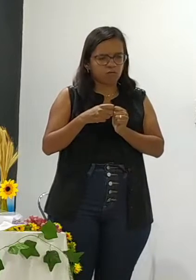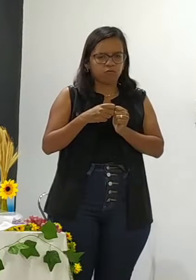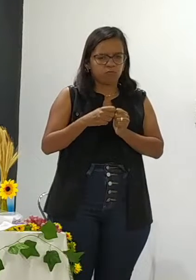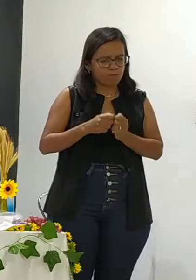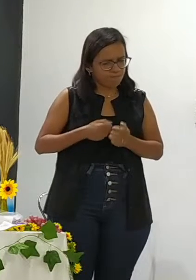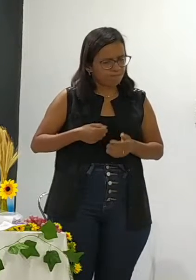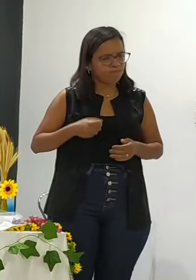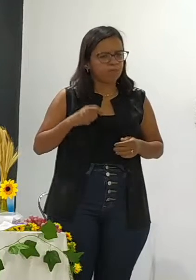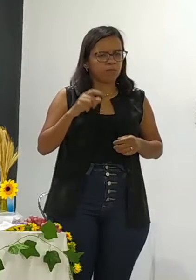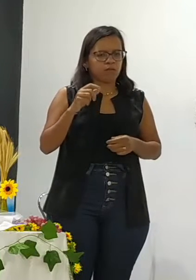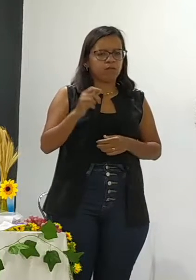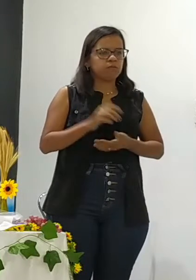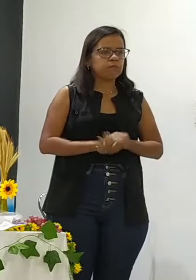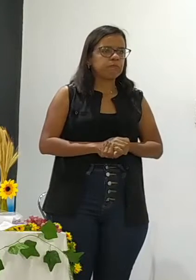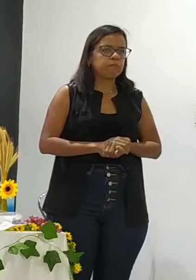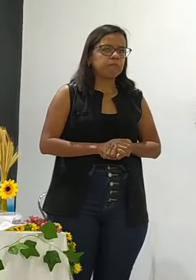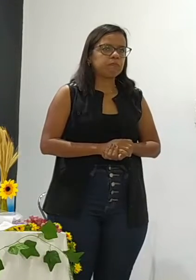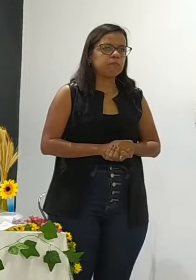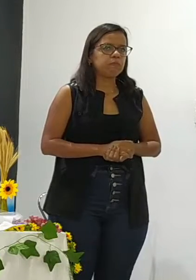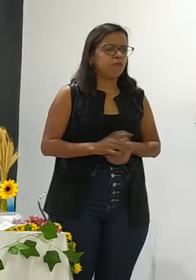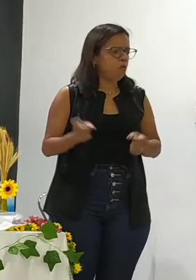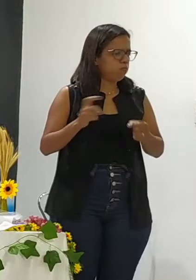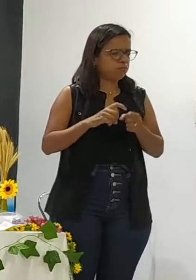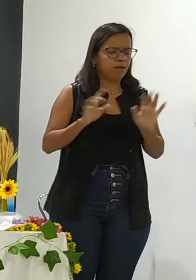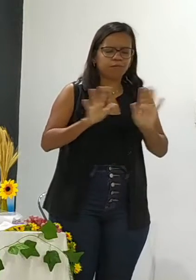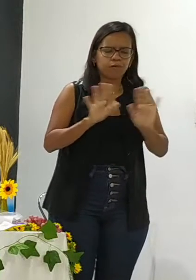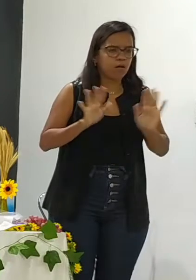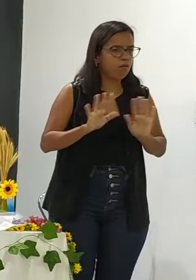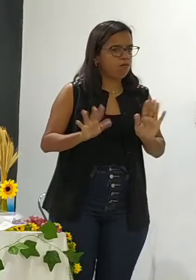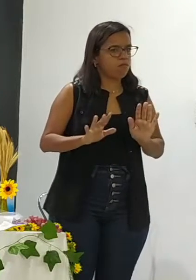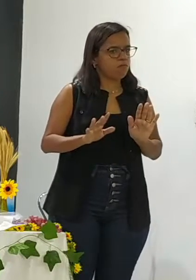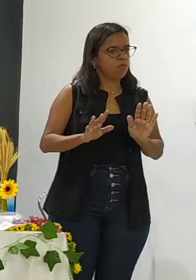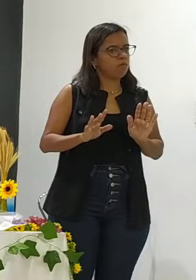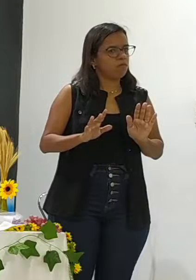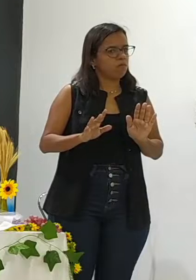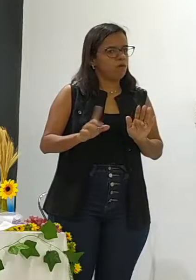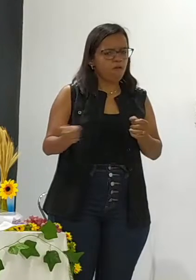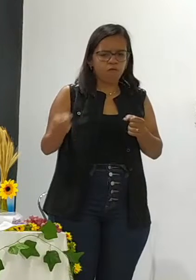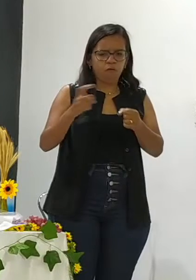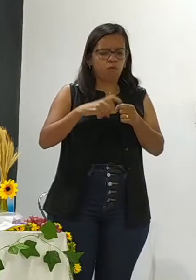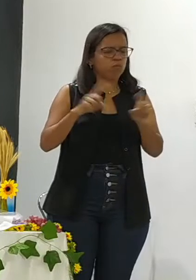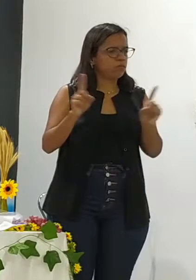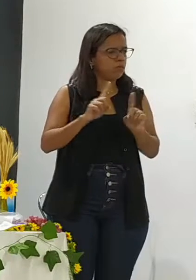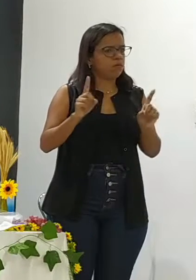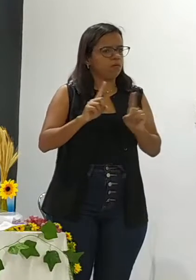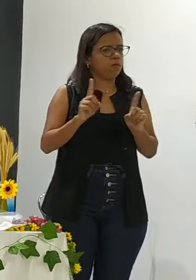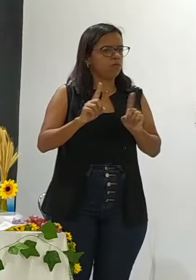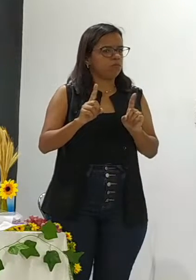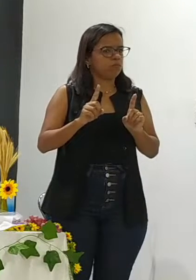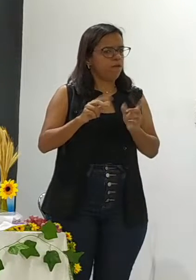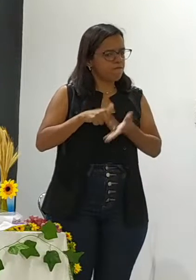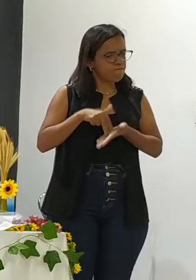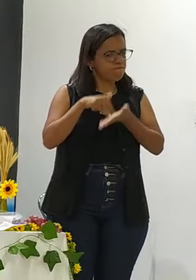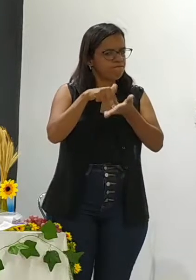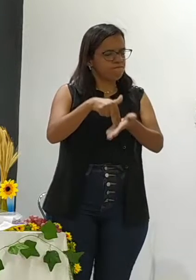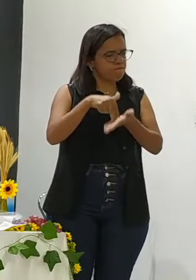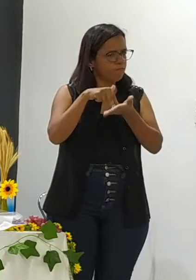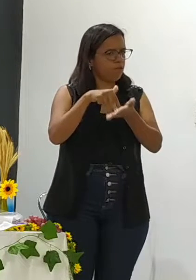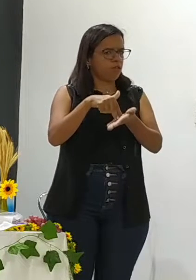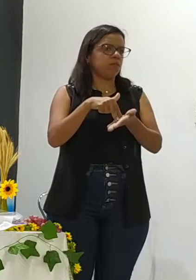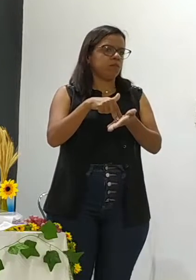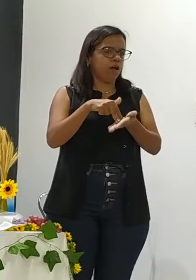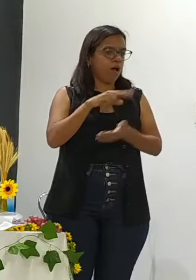insista, não peça mais para voltar, porque eu não vou voltar. Eu vou